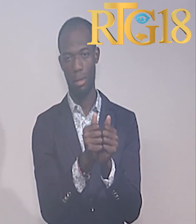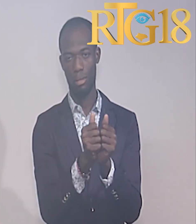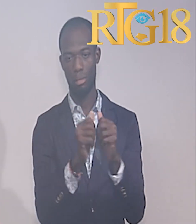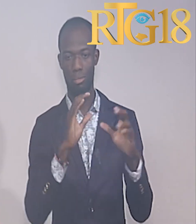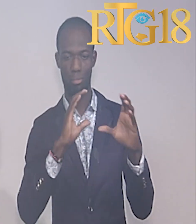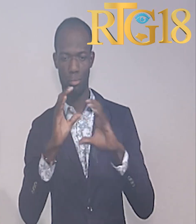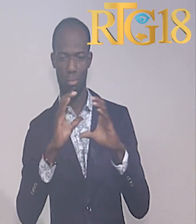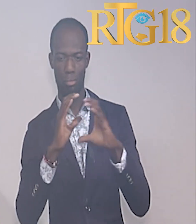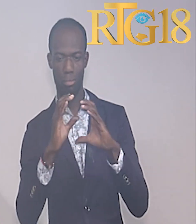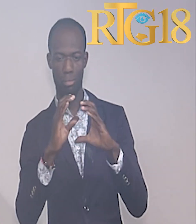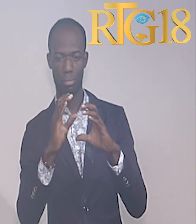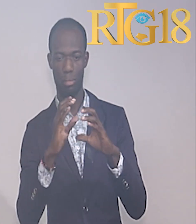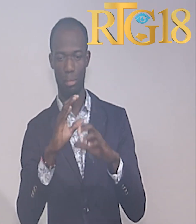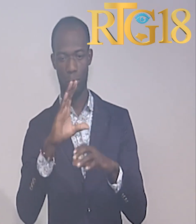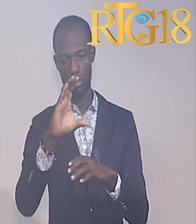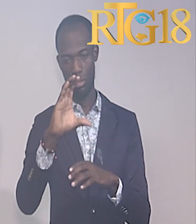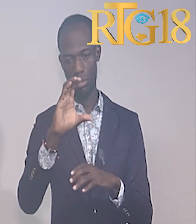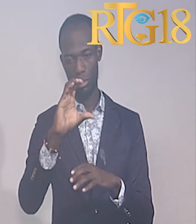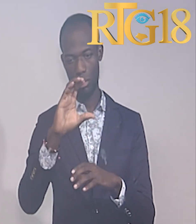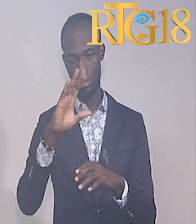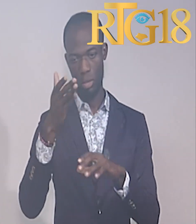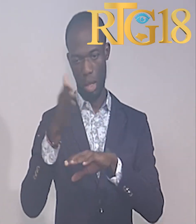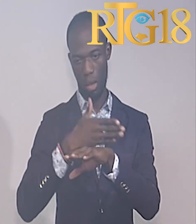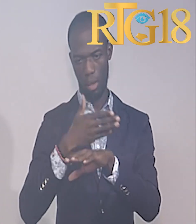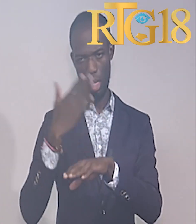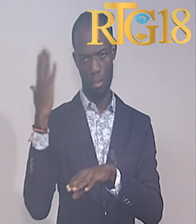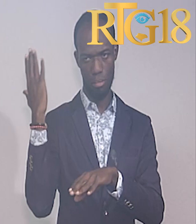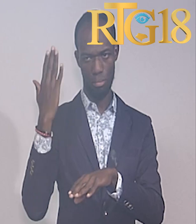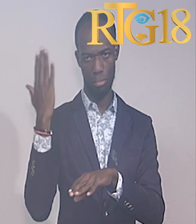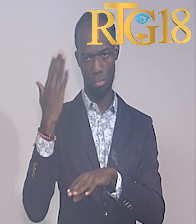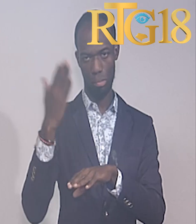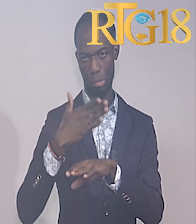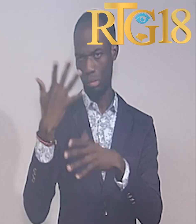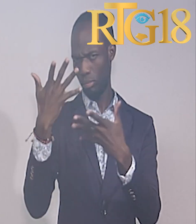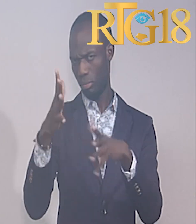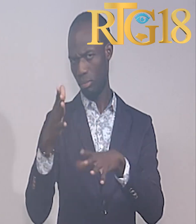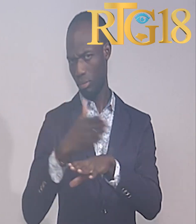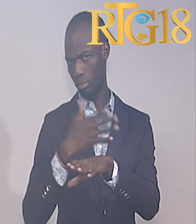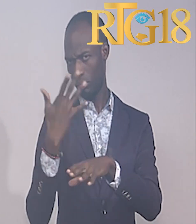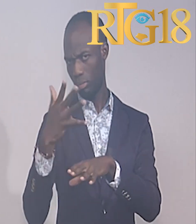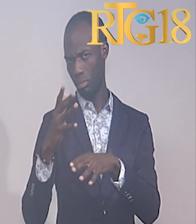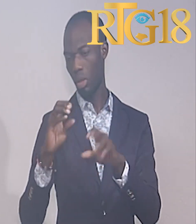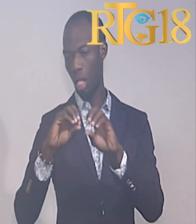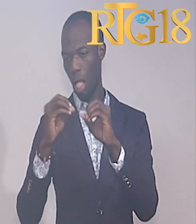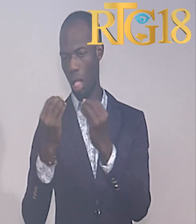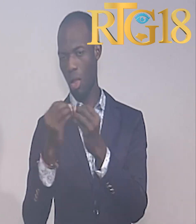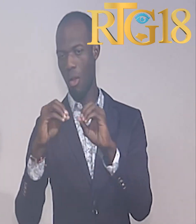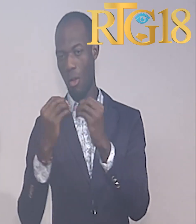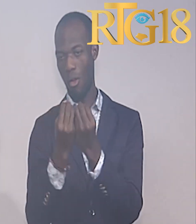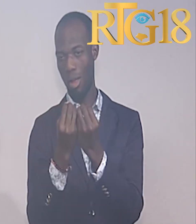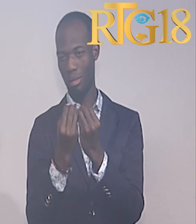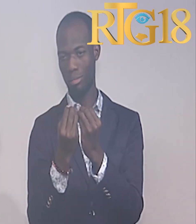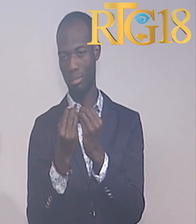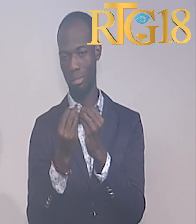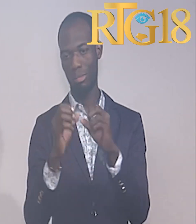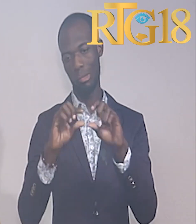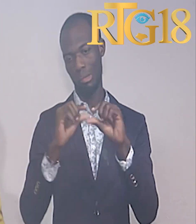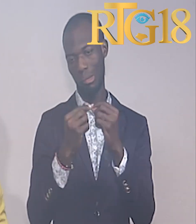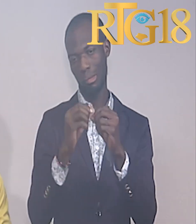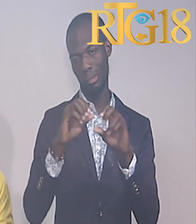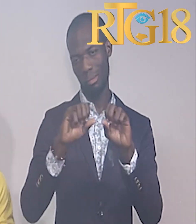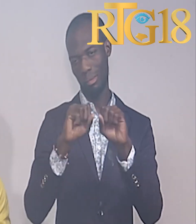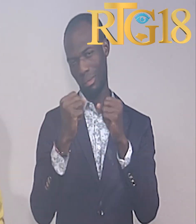adaptée. Monsieur Guy Gendron vient de présenter cette structure. C'est une organisation de la société